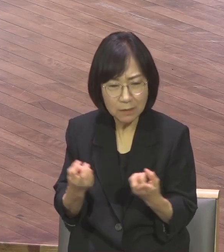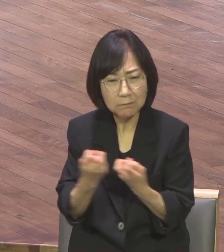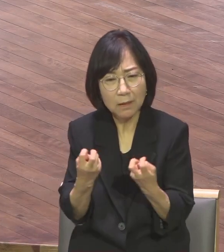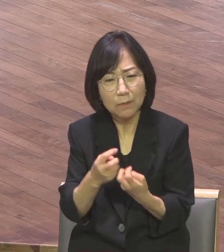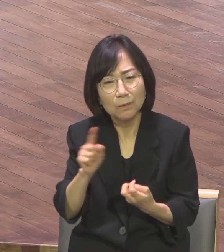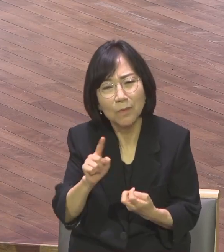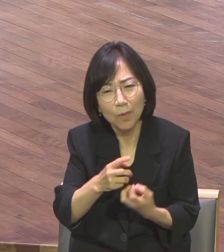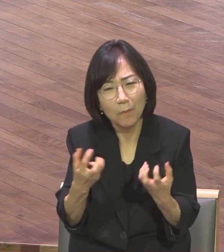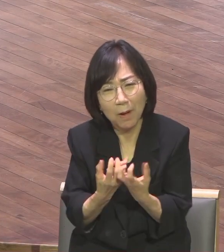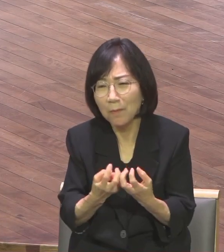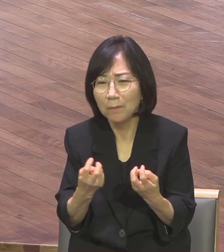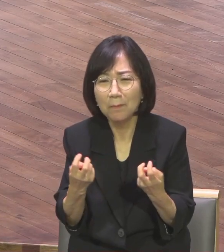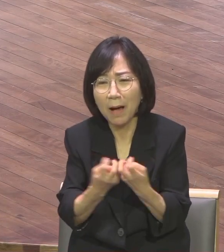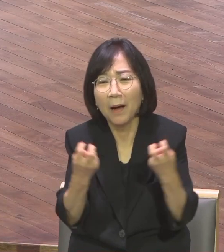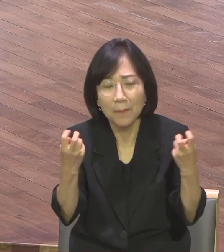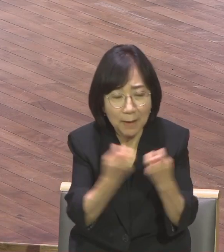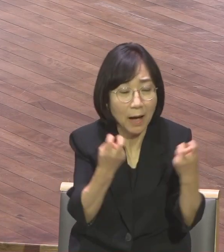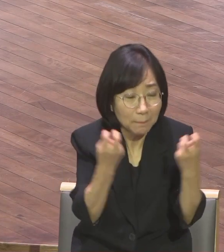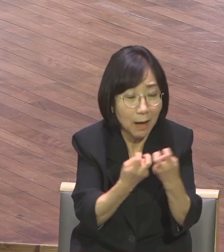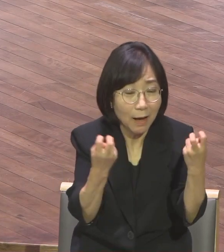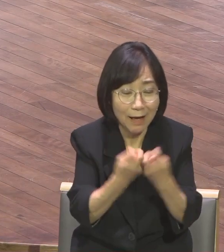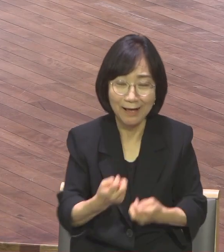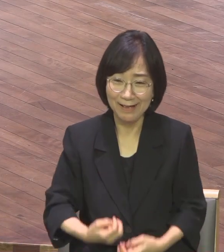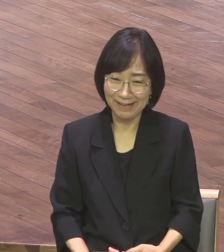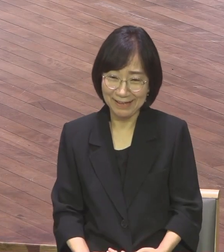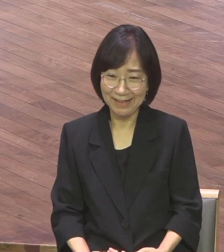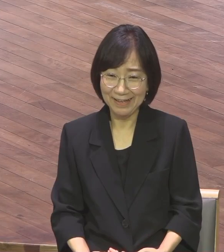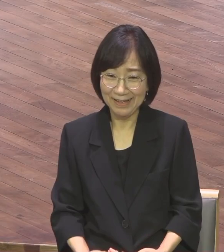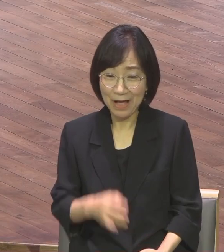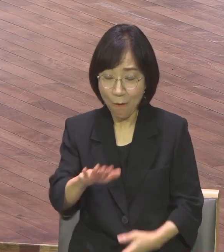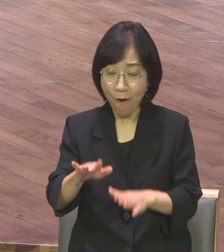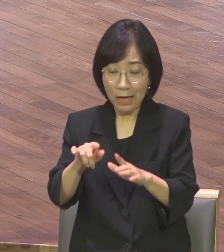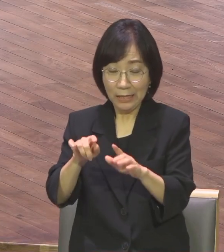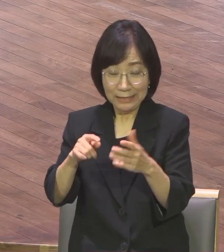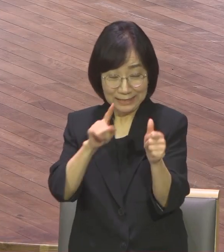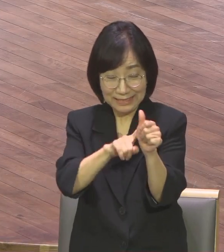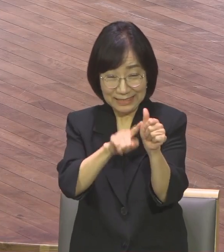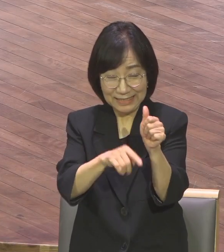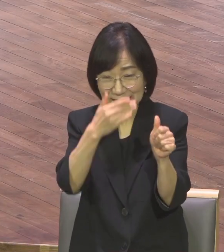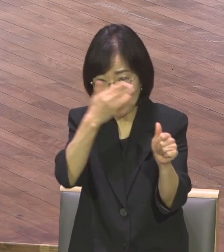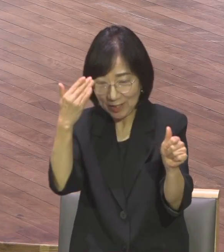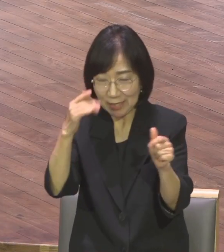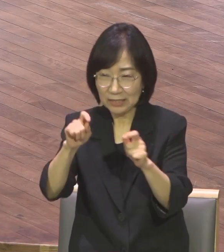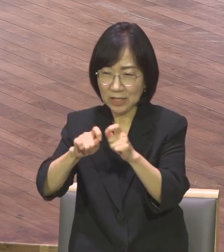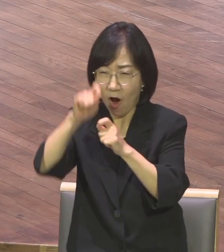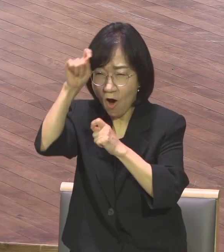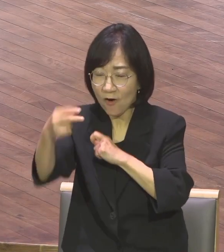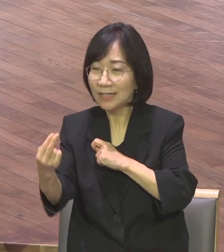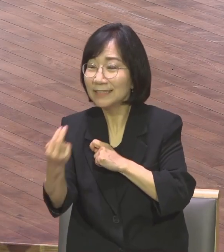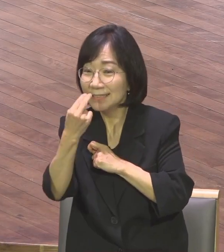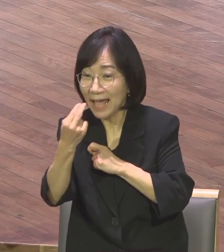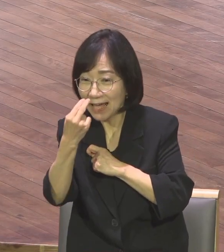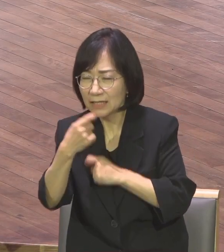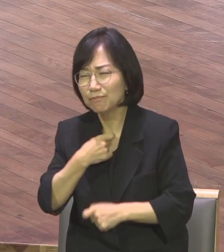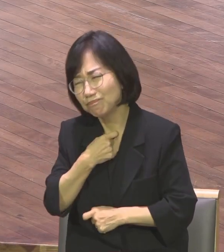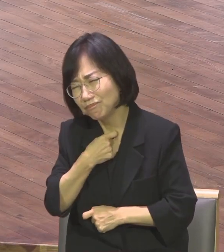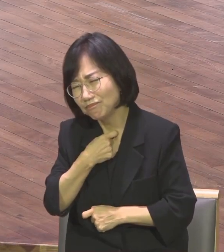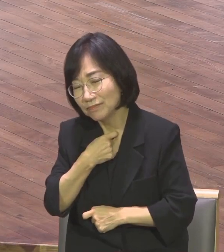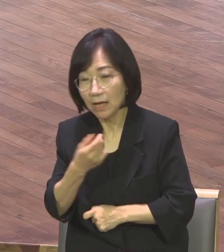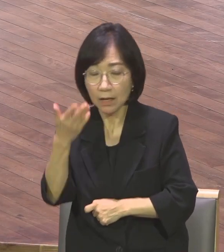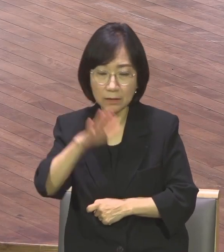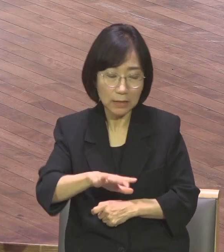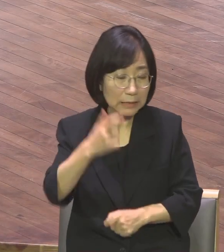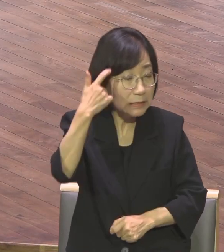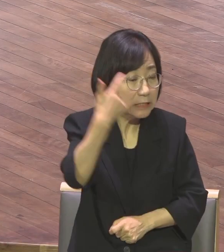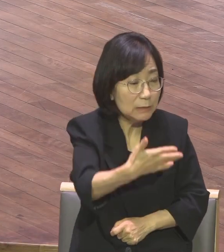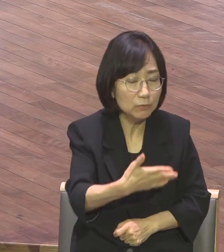무엇을 하여. 이 청년은 영생을 말해요. 영생이란 것 때문에 고민하는데 오해를 해도 한참 오해를